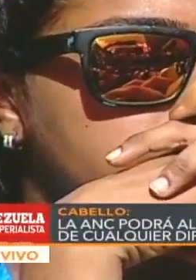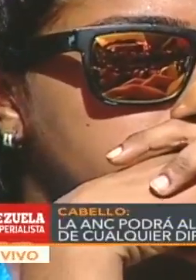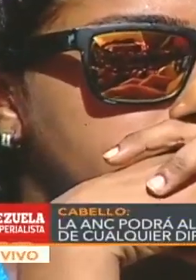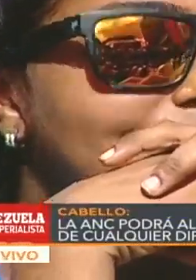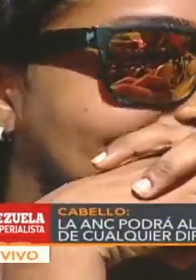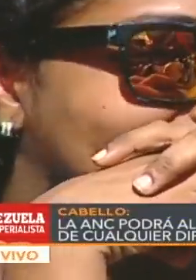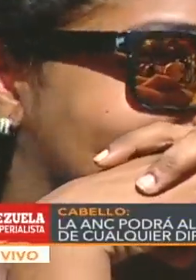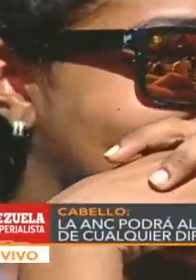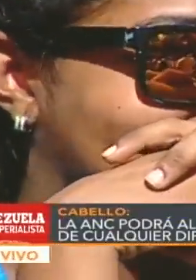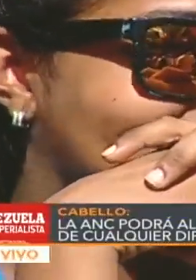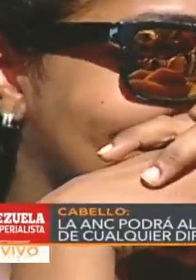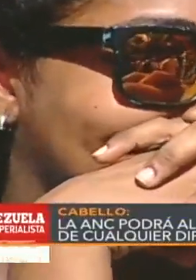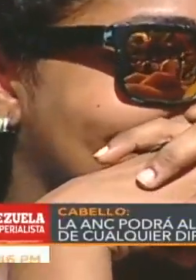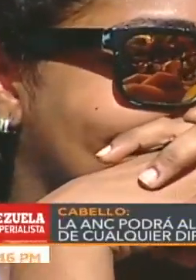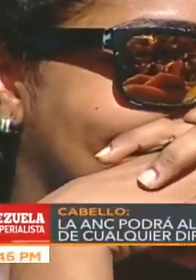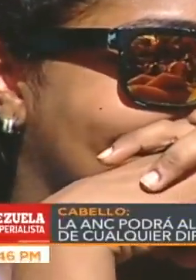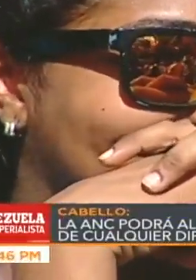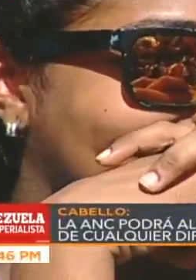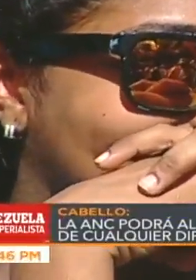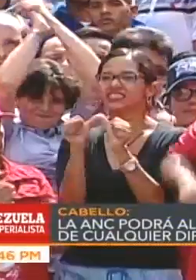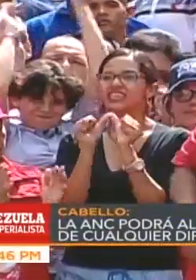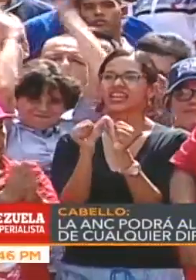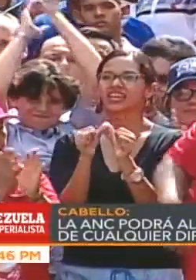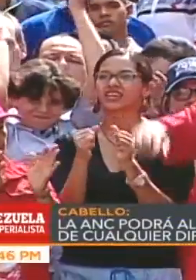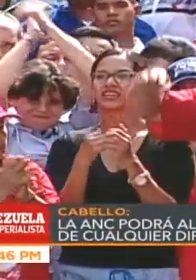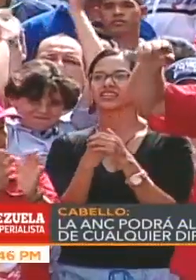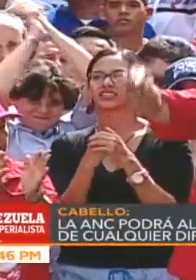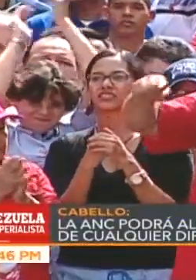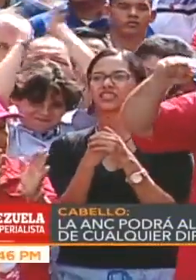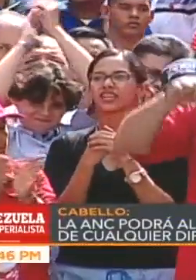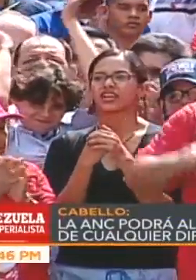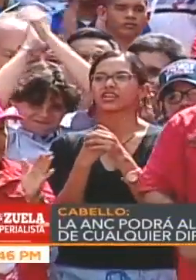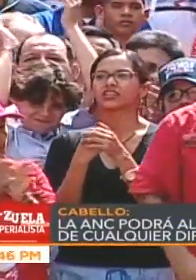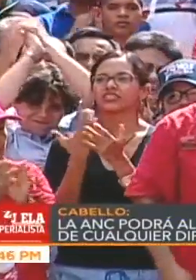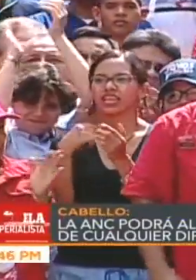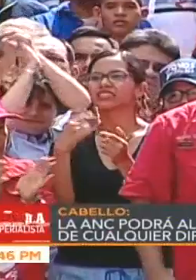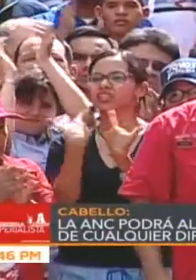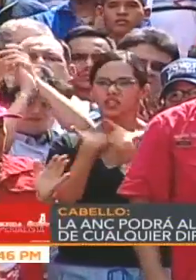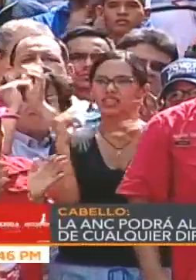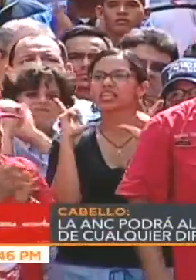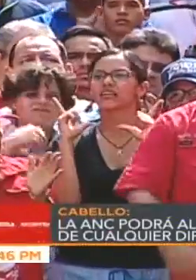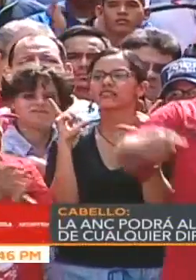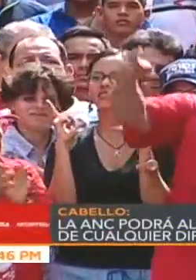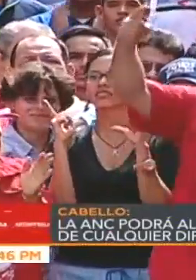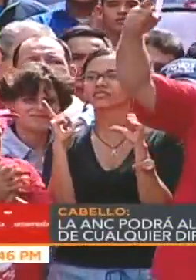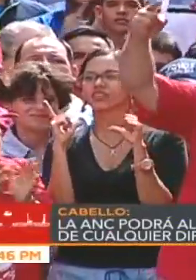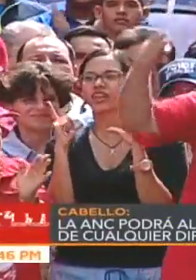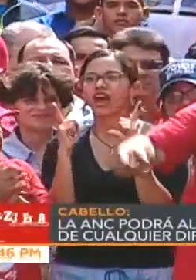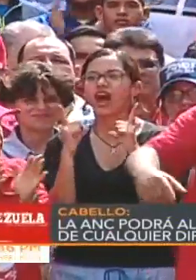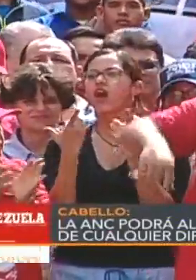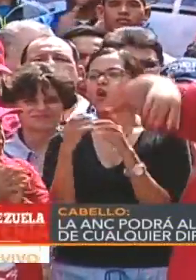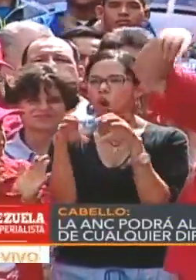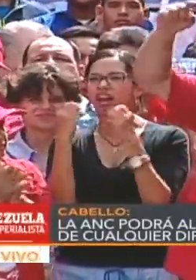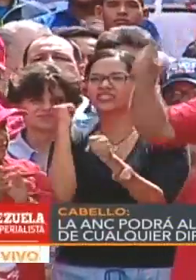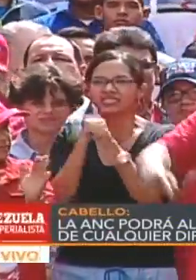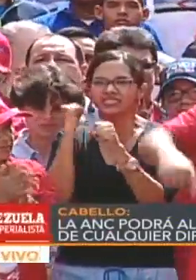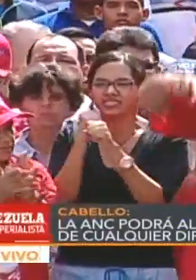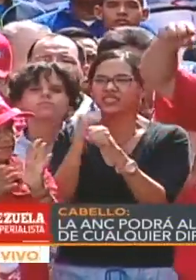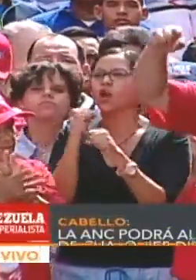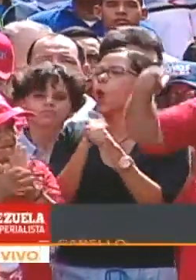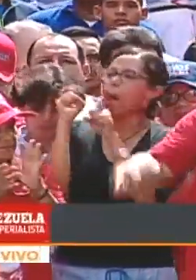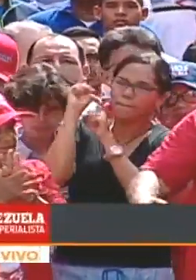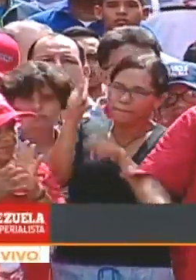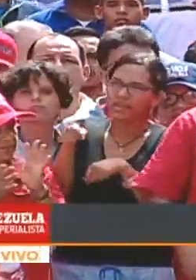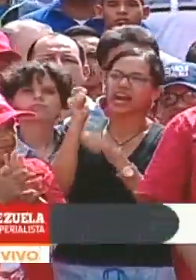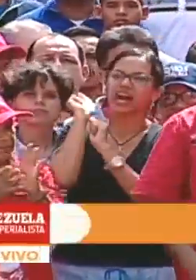la calle decidido a seguir siendo libre, a seguir siendo soberano, con la clase trabajadora, con los